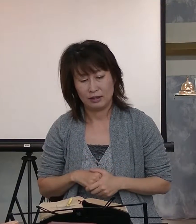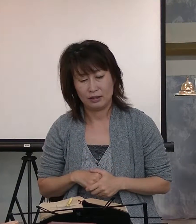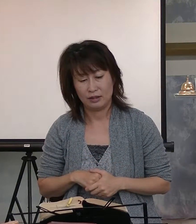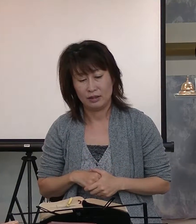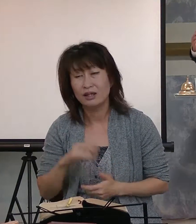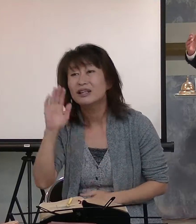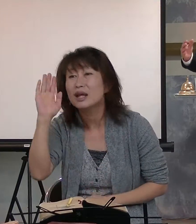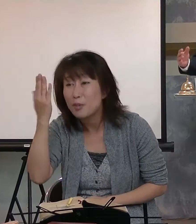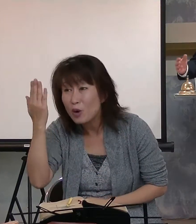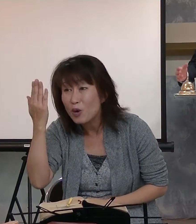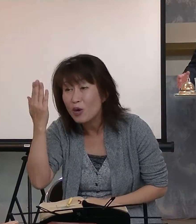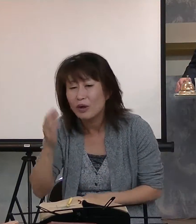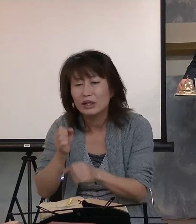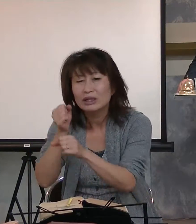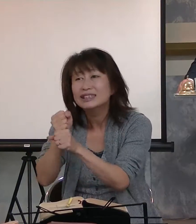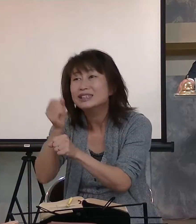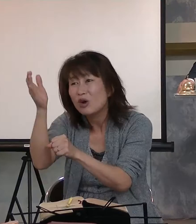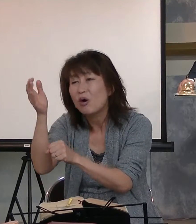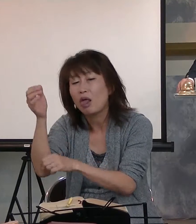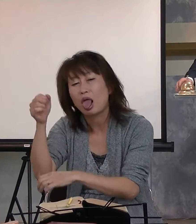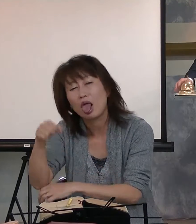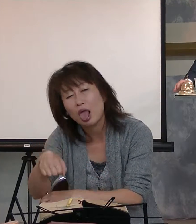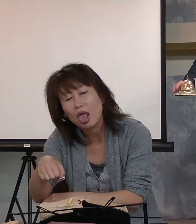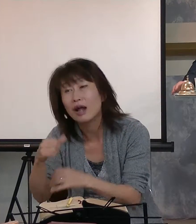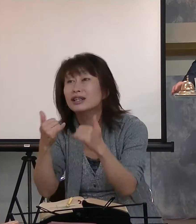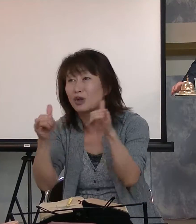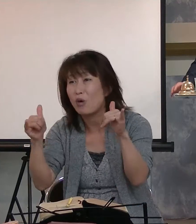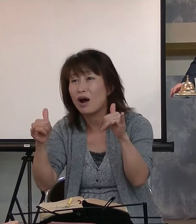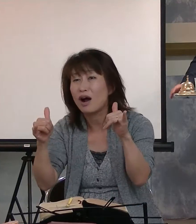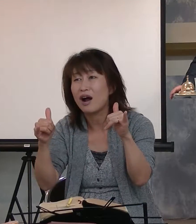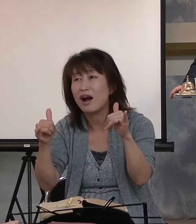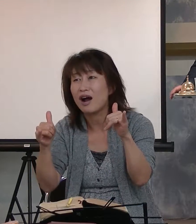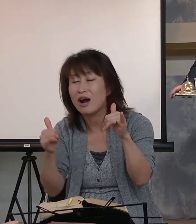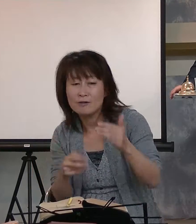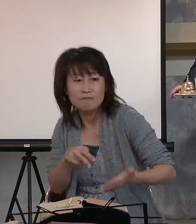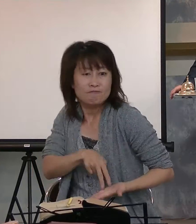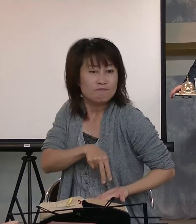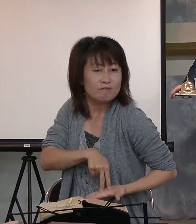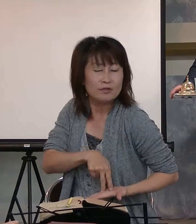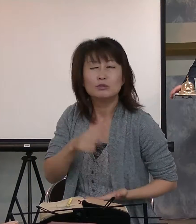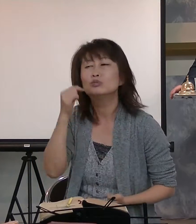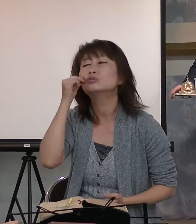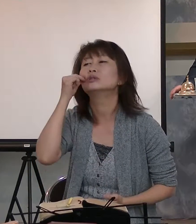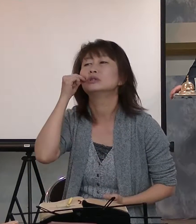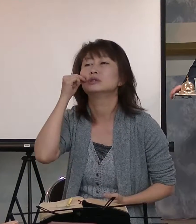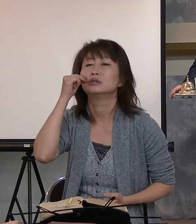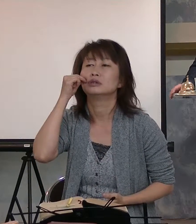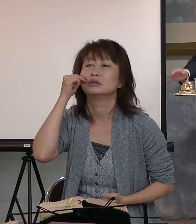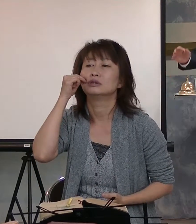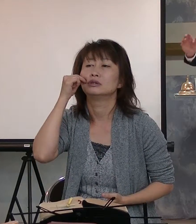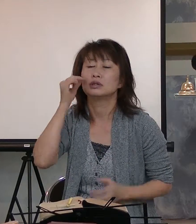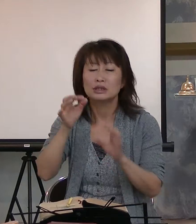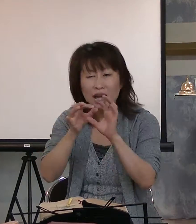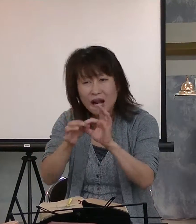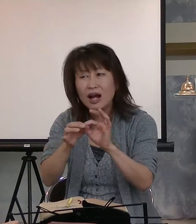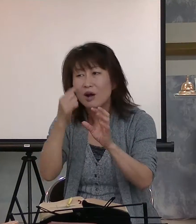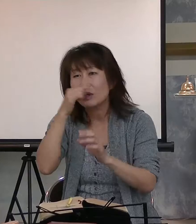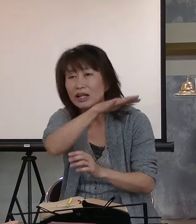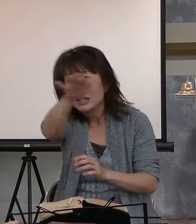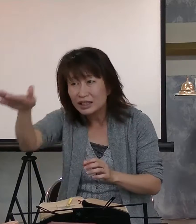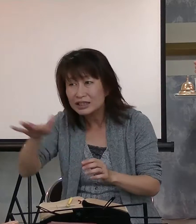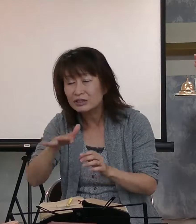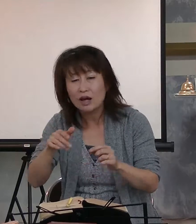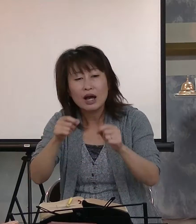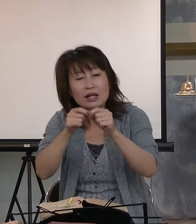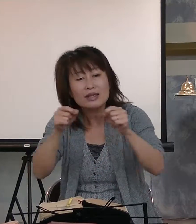ね。でも信仰の弱い人、まだまだそこまでは立っておりません。だから私たち